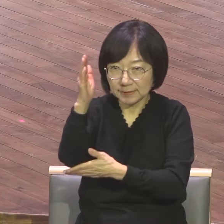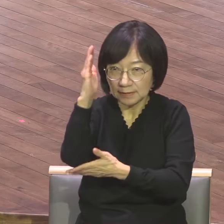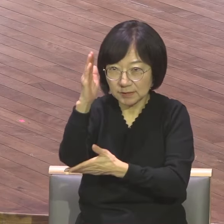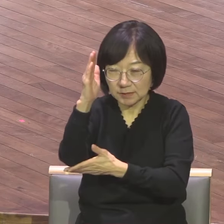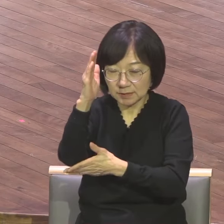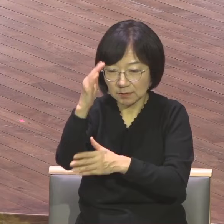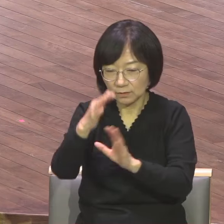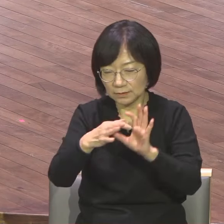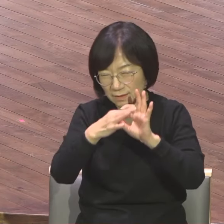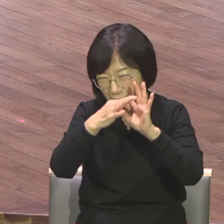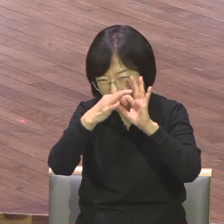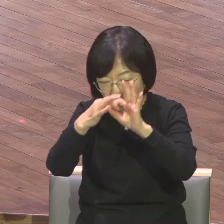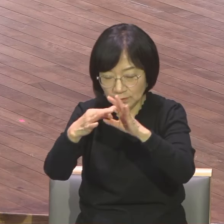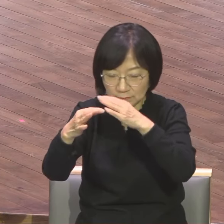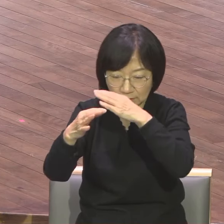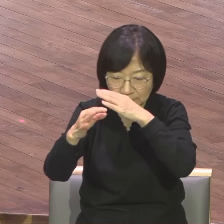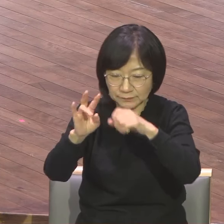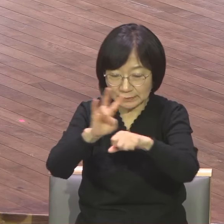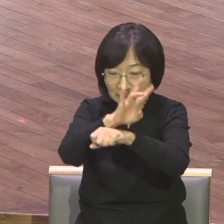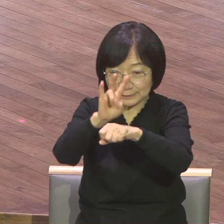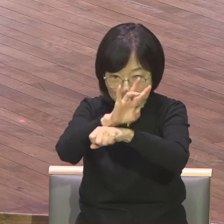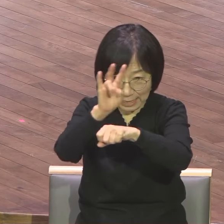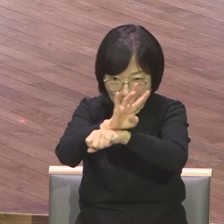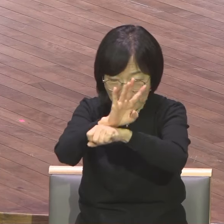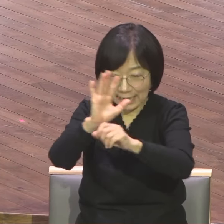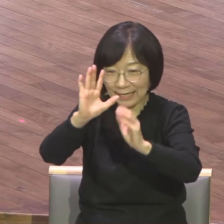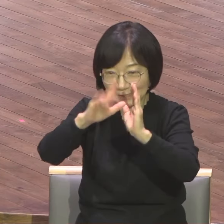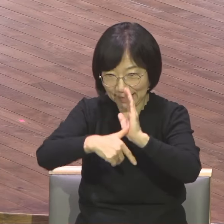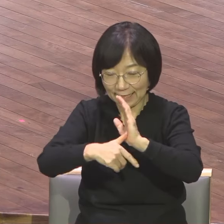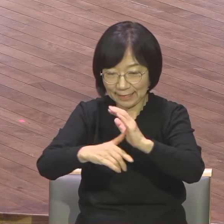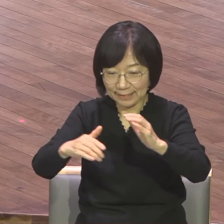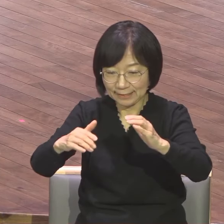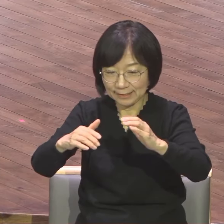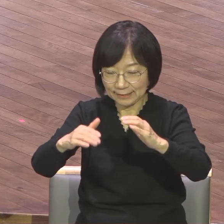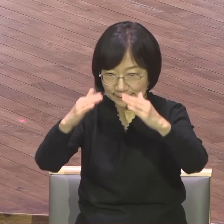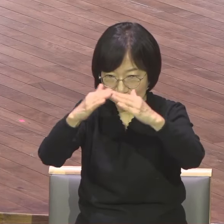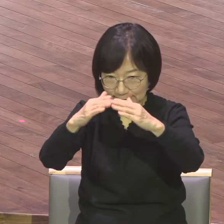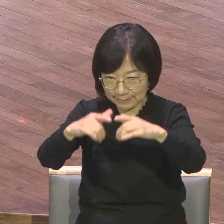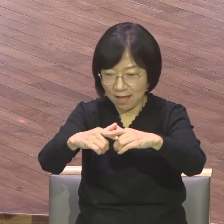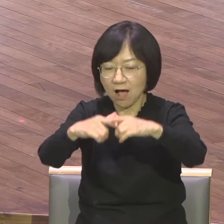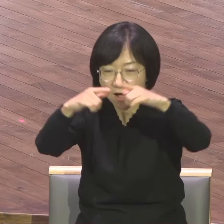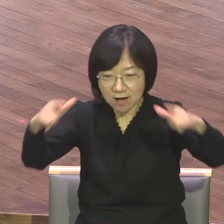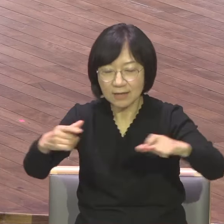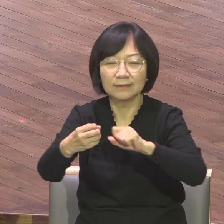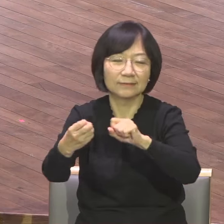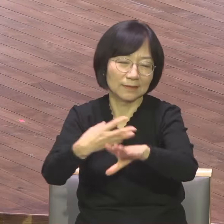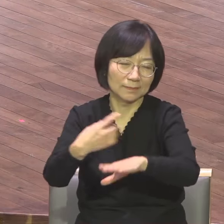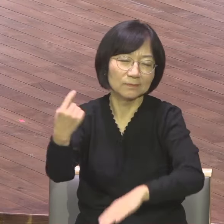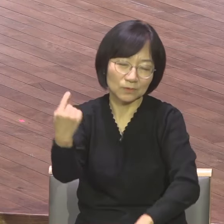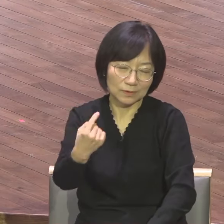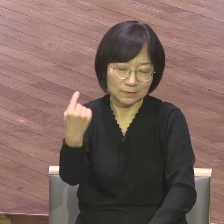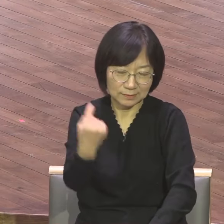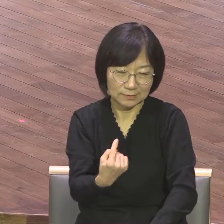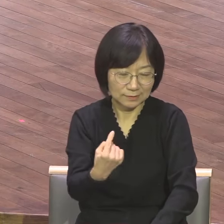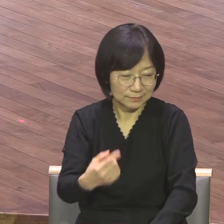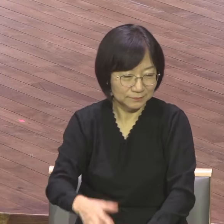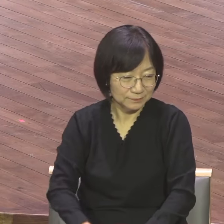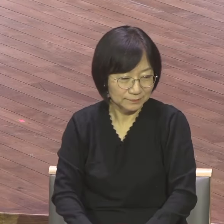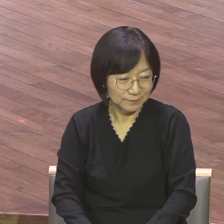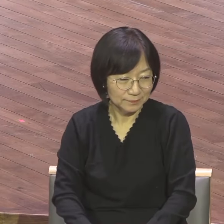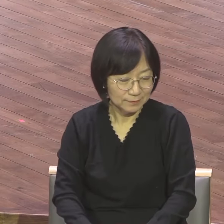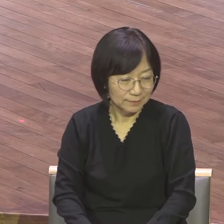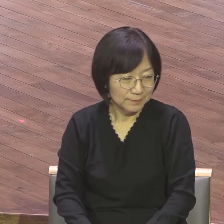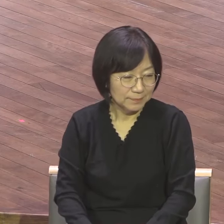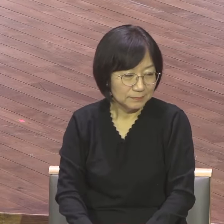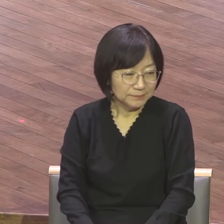장막터를 넓히는 응답을 체험하게 된다. 영국의 옥스퍼드 대학 교수였던 C.S.